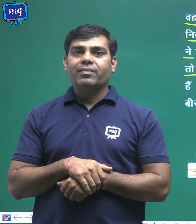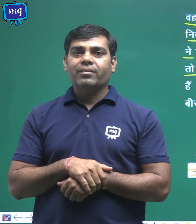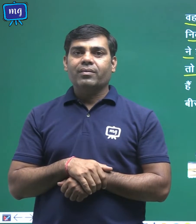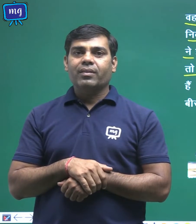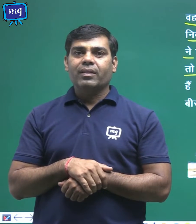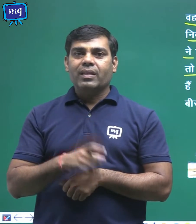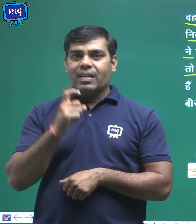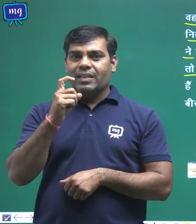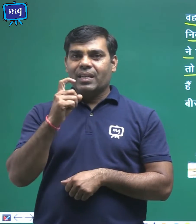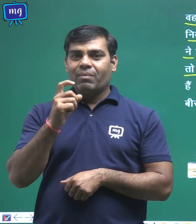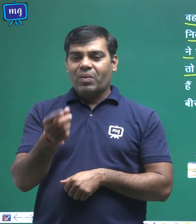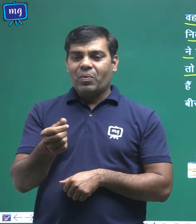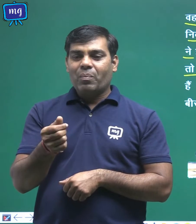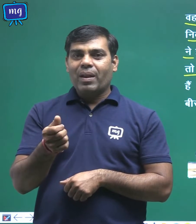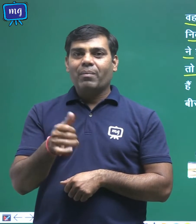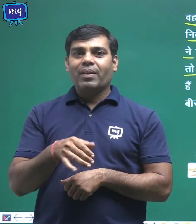7 रुपये में